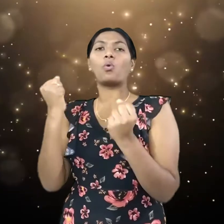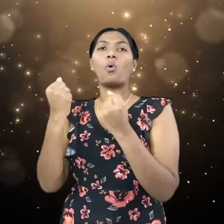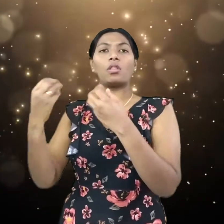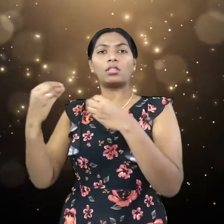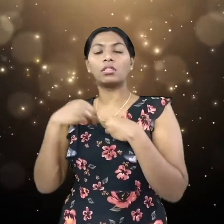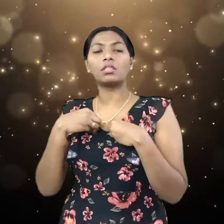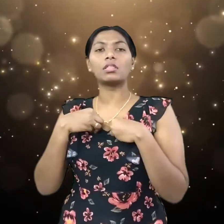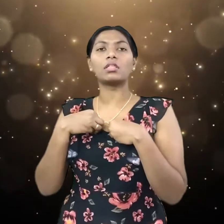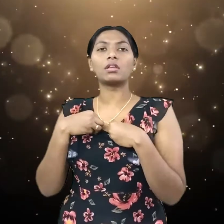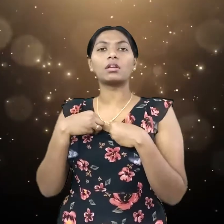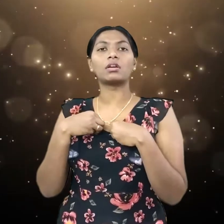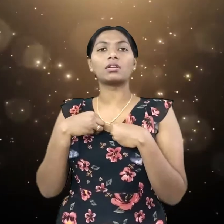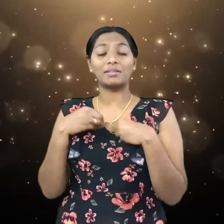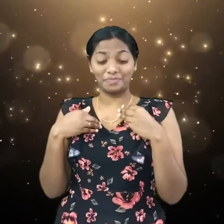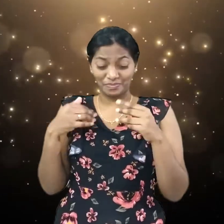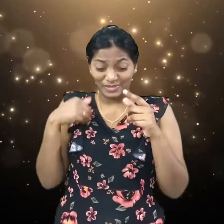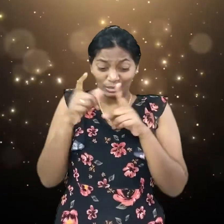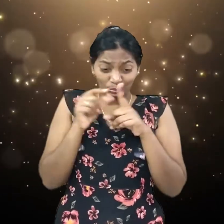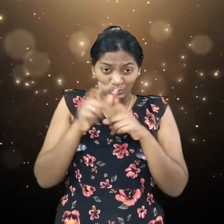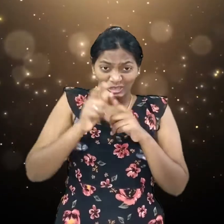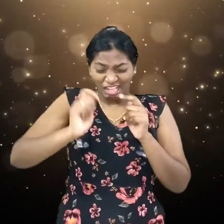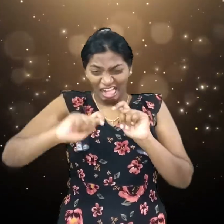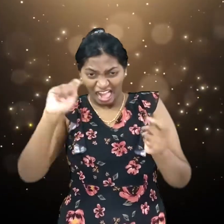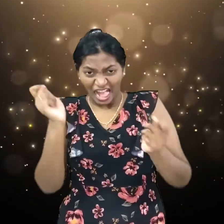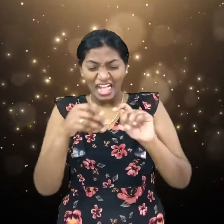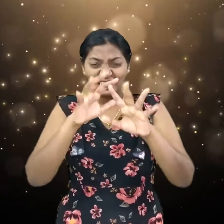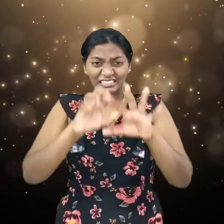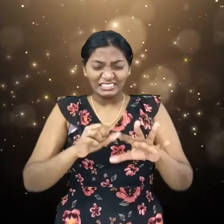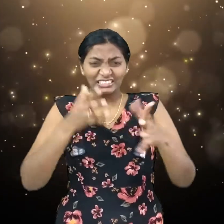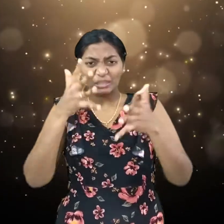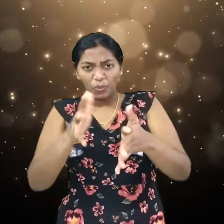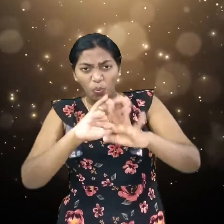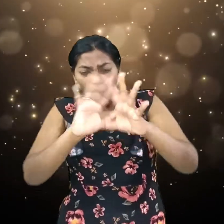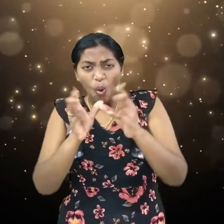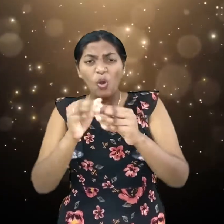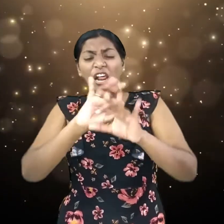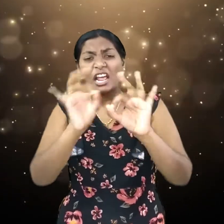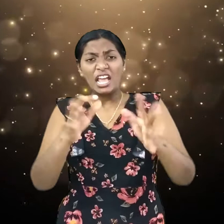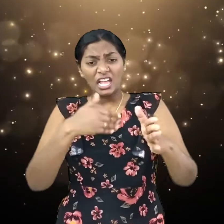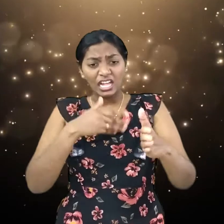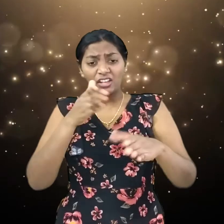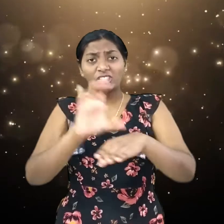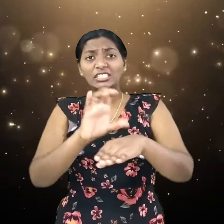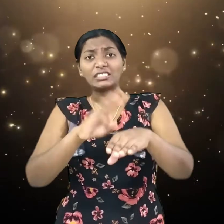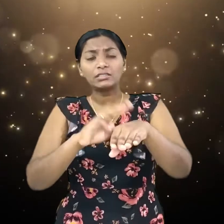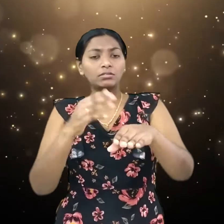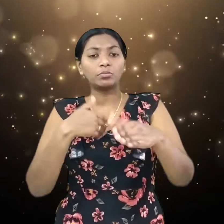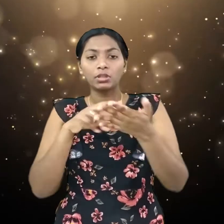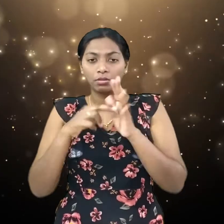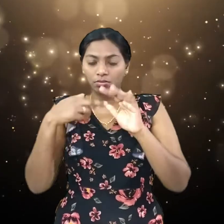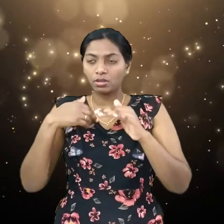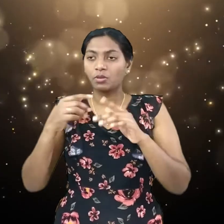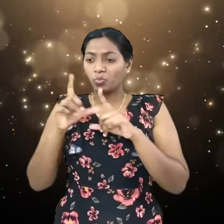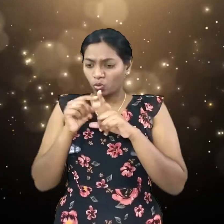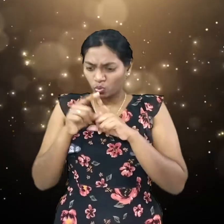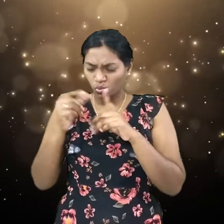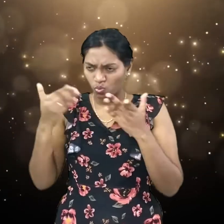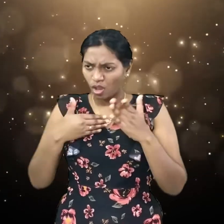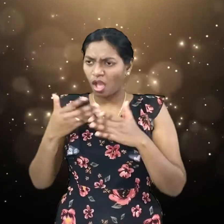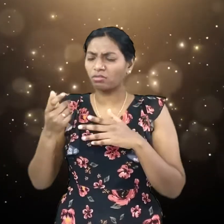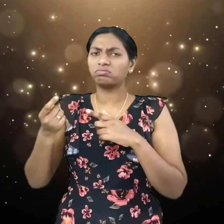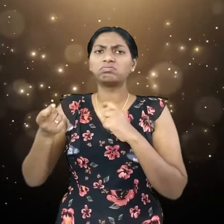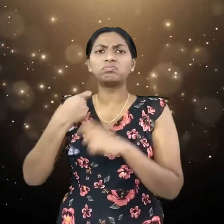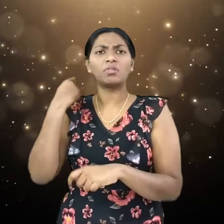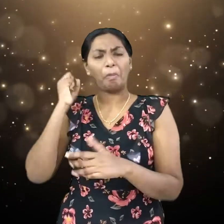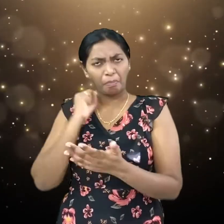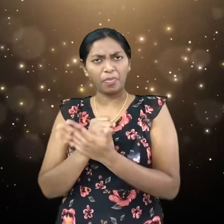थे उसके हिसाब से उसको मर जाना चाहिए था, उसका न्याय हो जाना चाहिए था, पर परमेश्वर ने उसको बचाया। पर वो बुद्धिमान